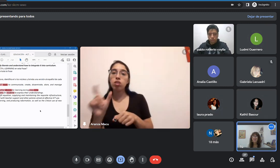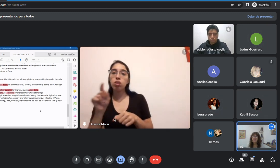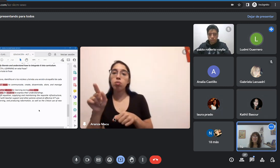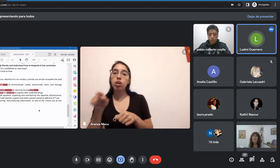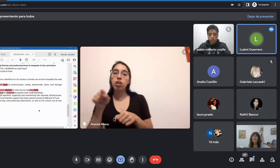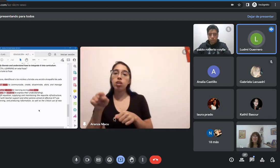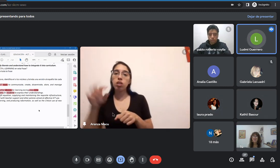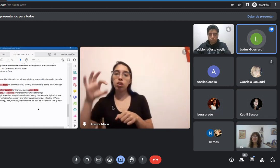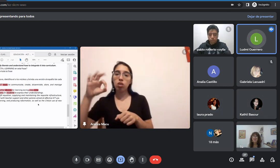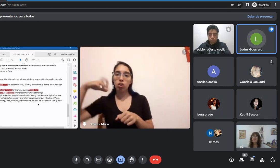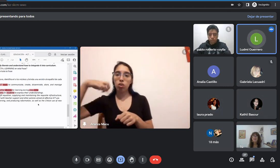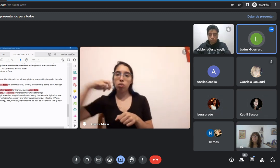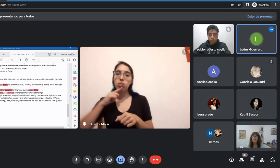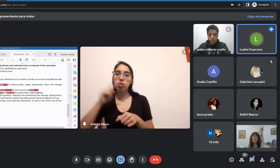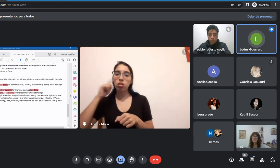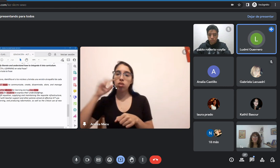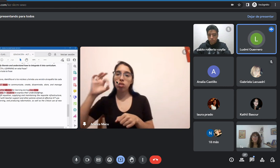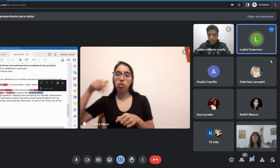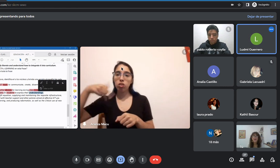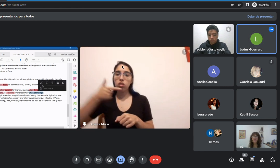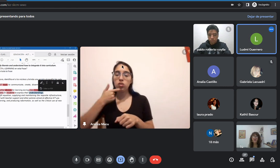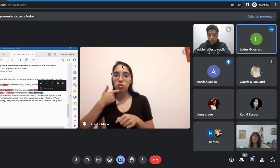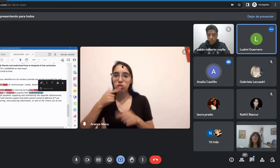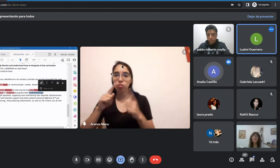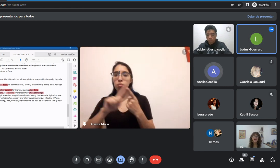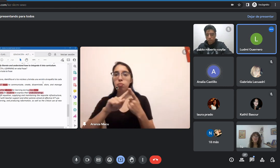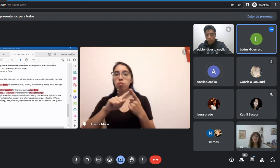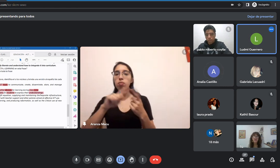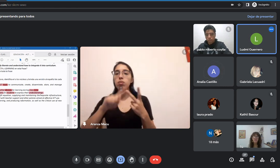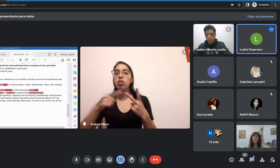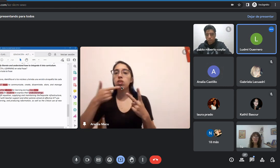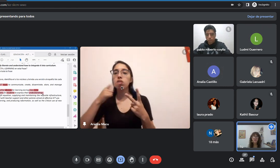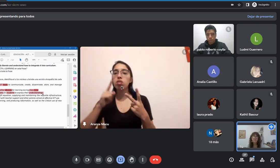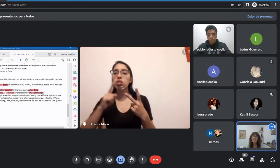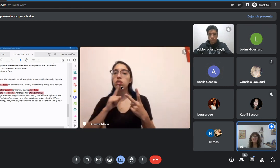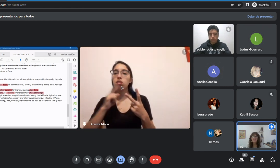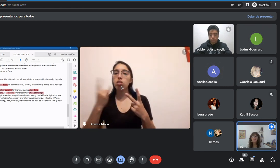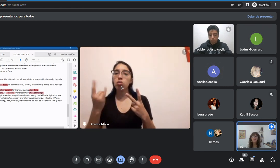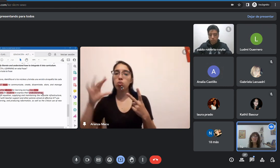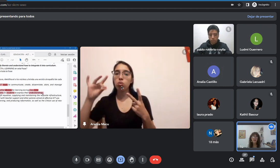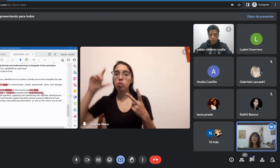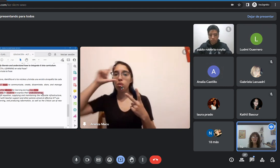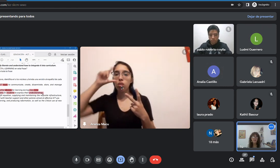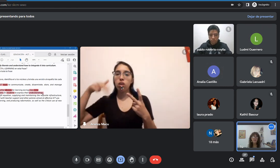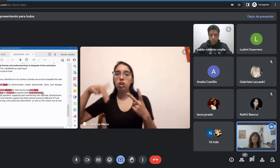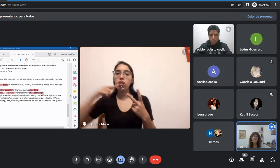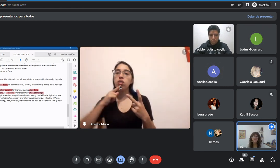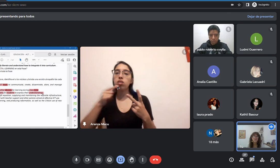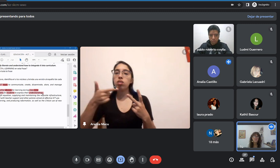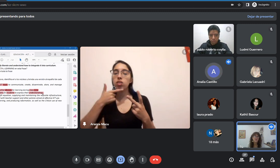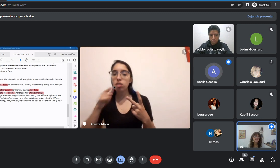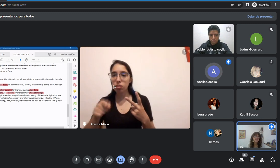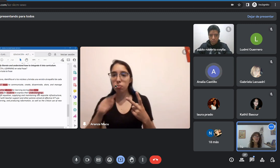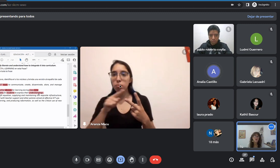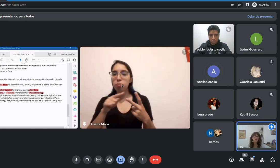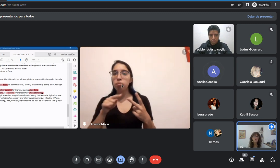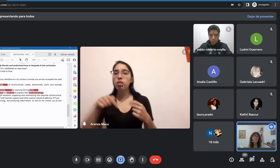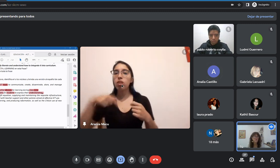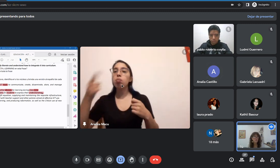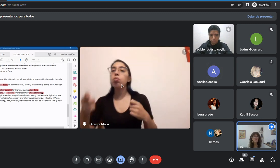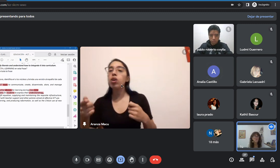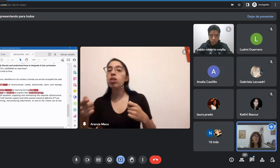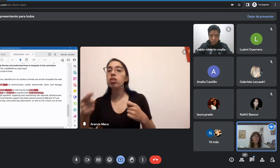Y understanding. Bien, que deriva de un verbo, pero fíjense que está en plural. Así que no puede ser otra cosa que no